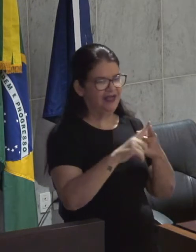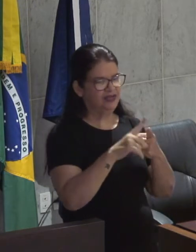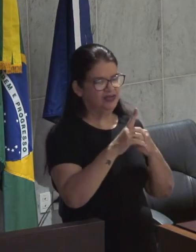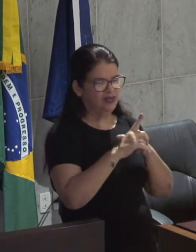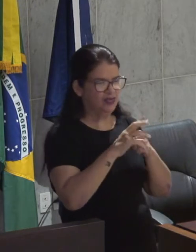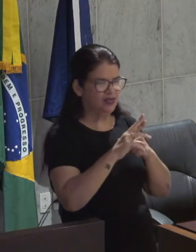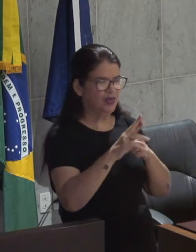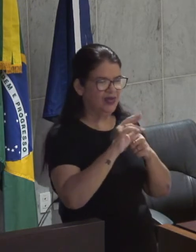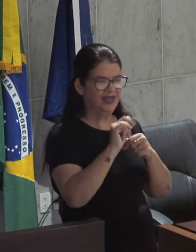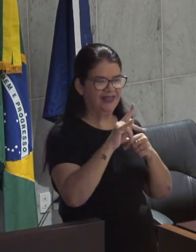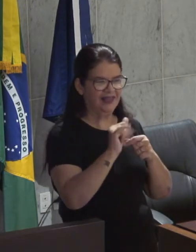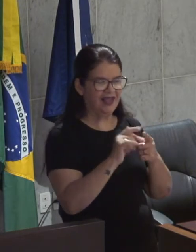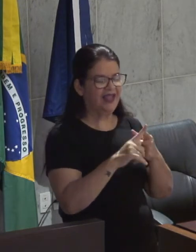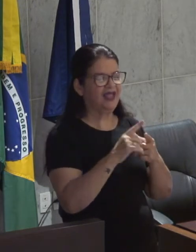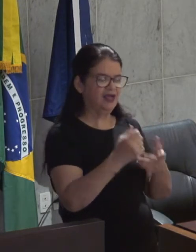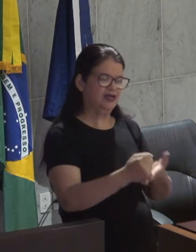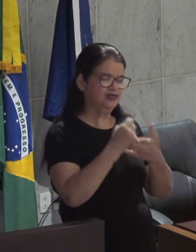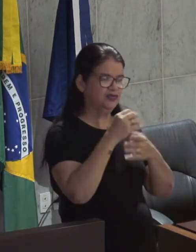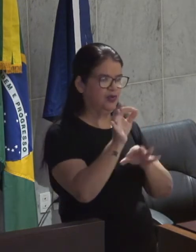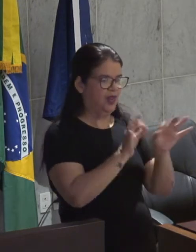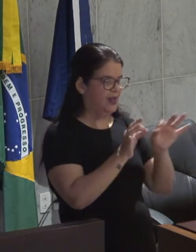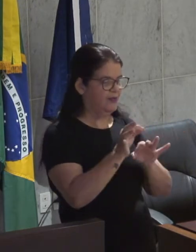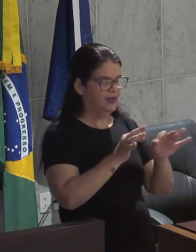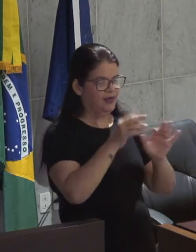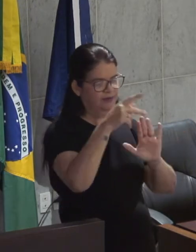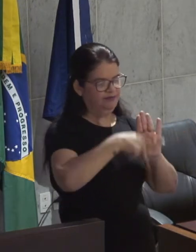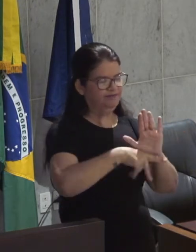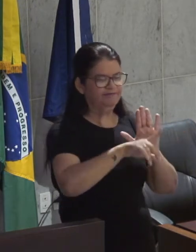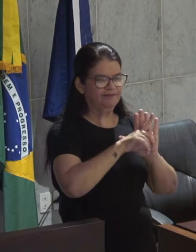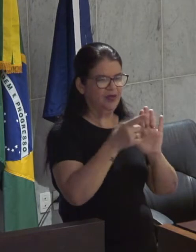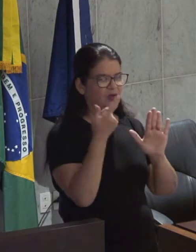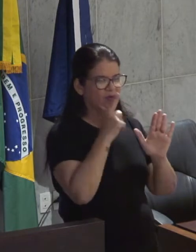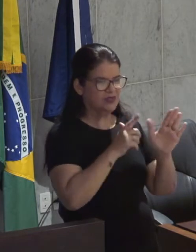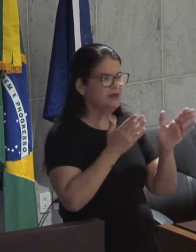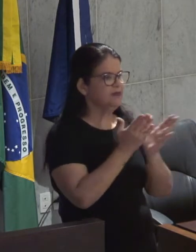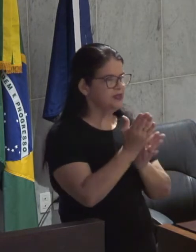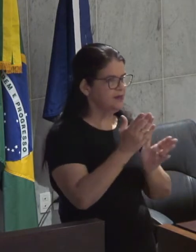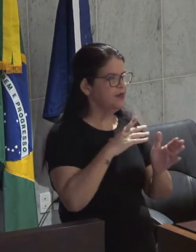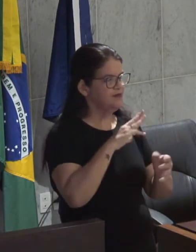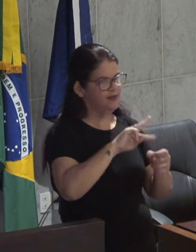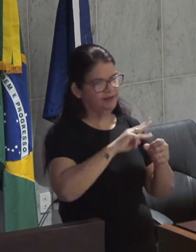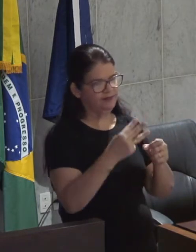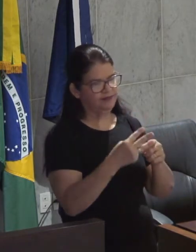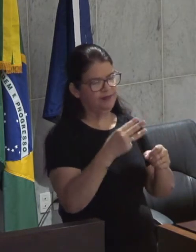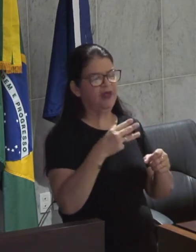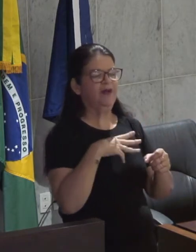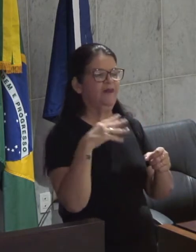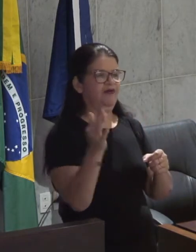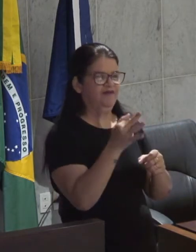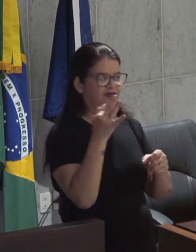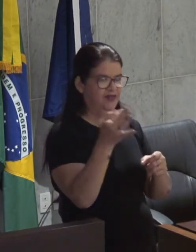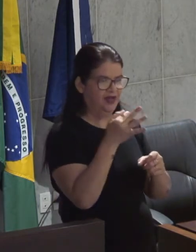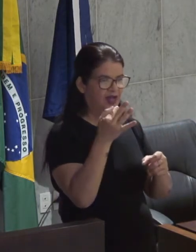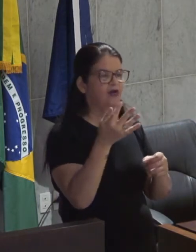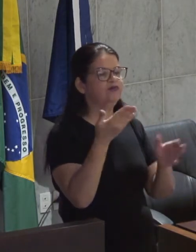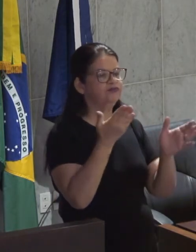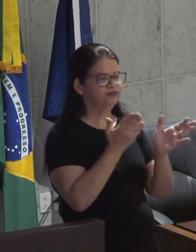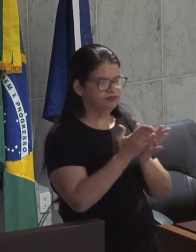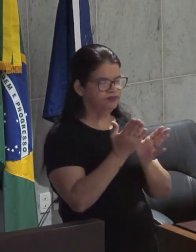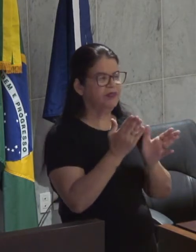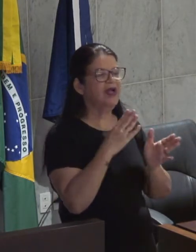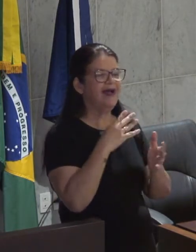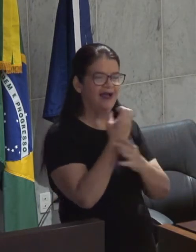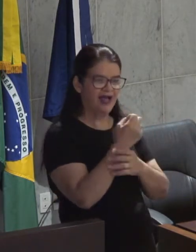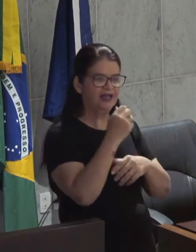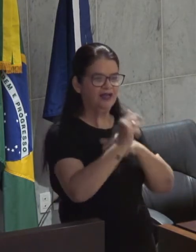que nos ajudaram a elaborar o projeto de lei, que conseguimos aprovar na Câmara Federal, no Senado, e ser sancionado, garantindo que o